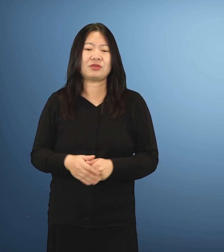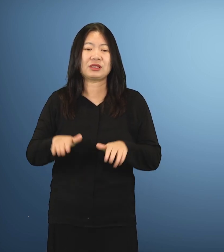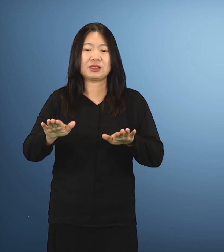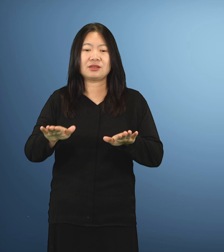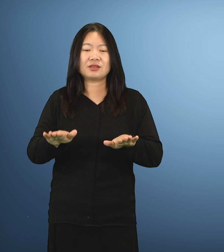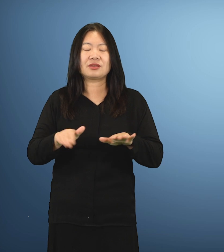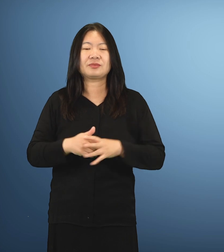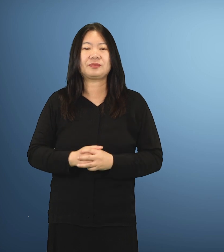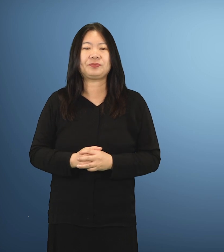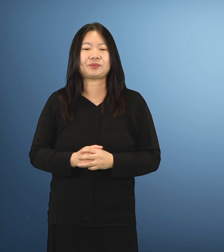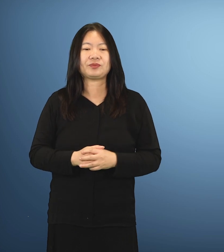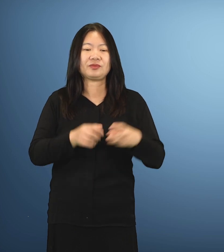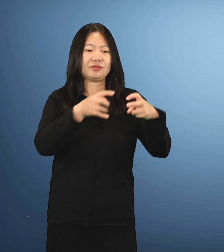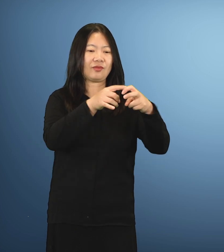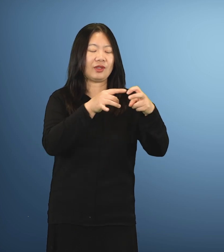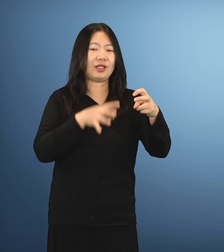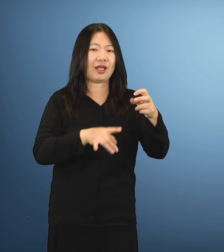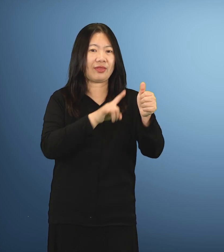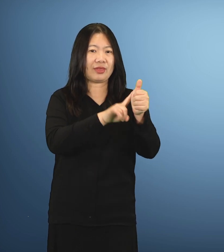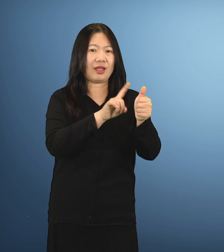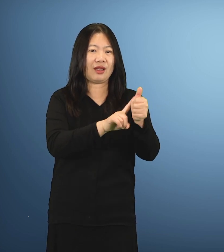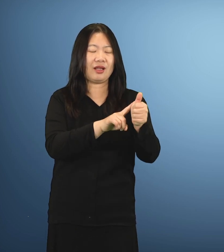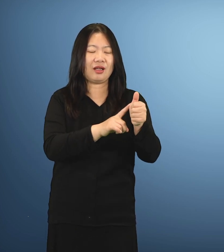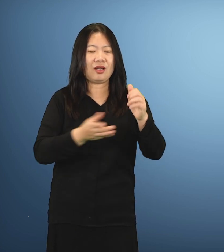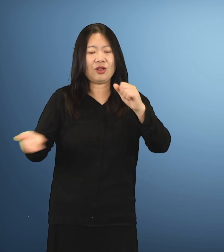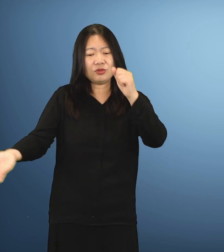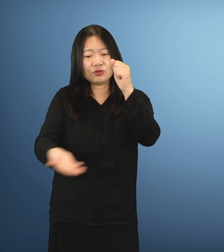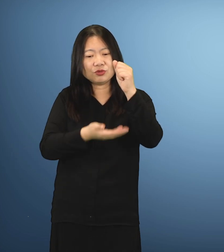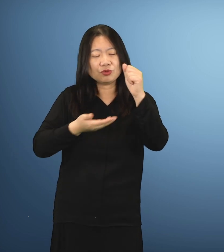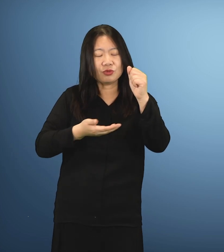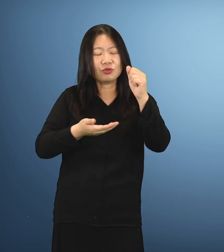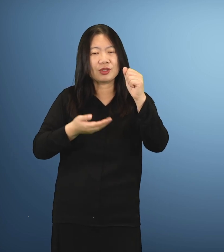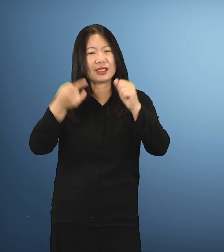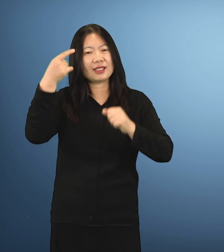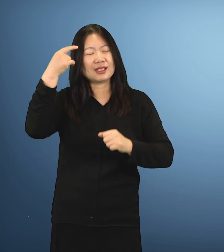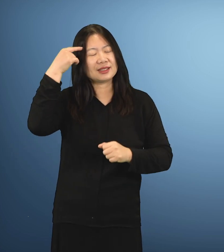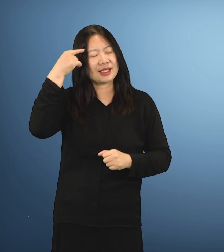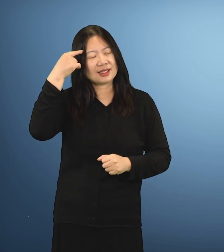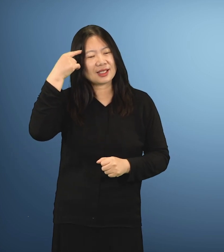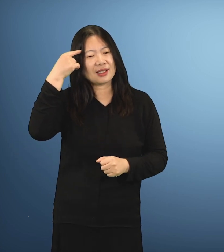여기서 마태가 왜 추수라는 개념을